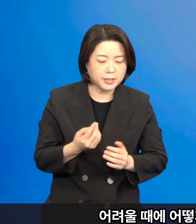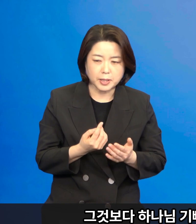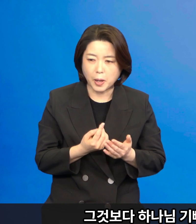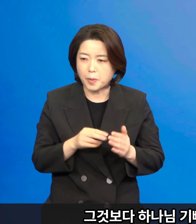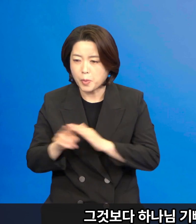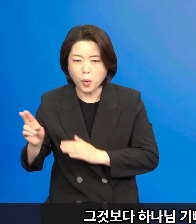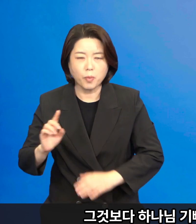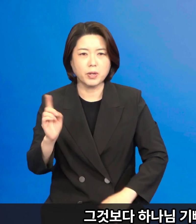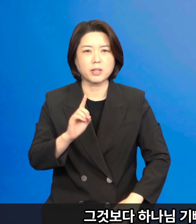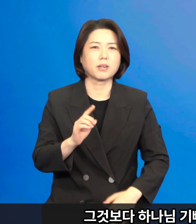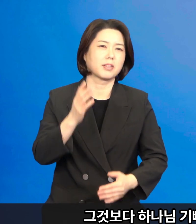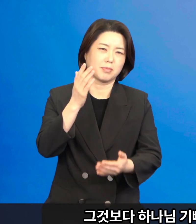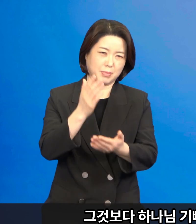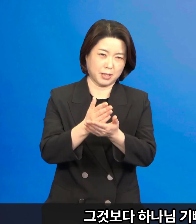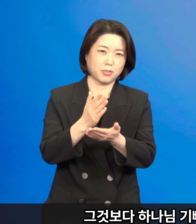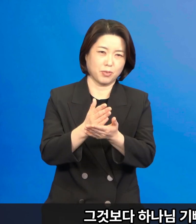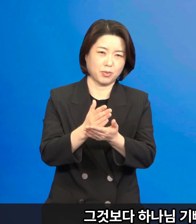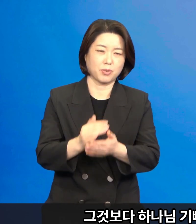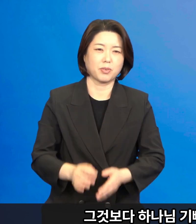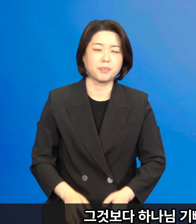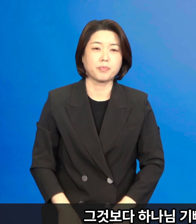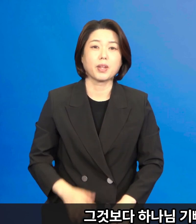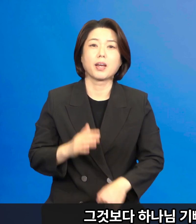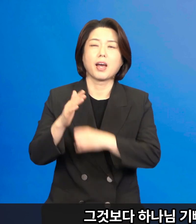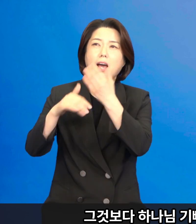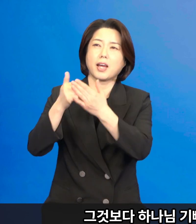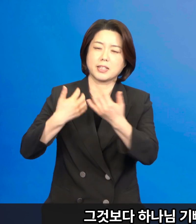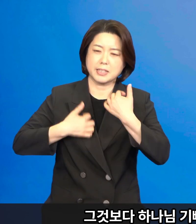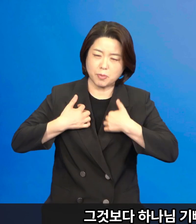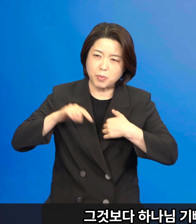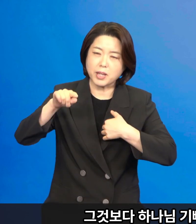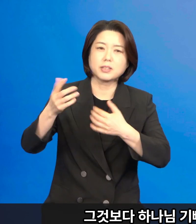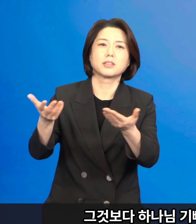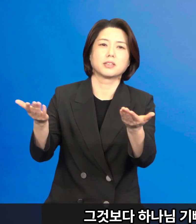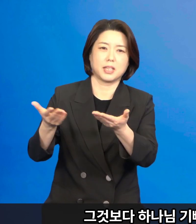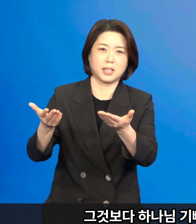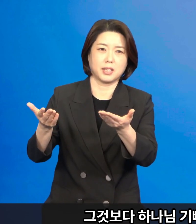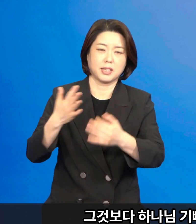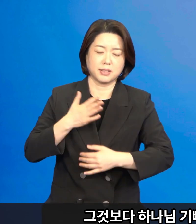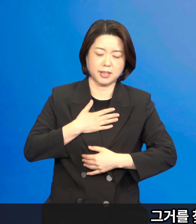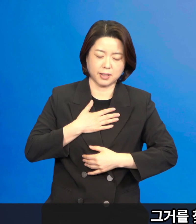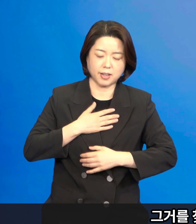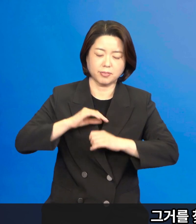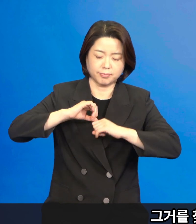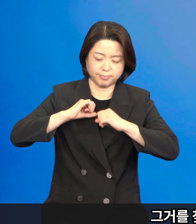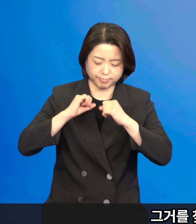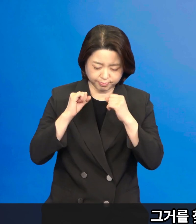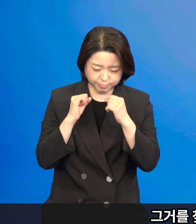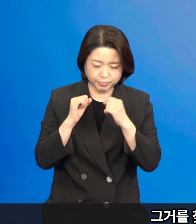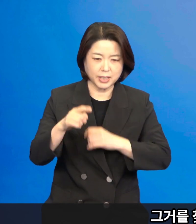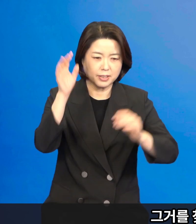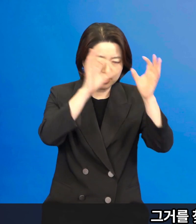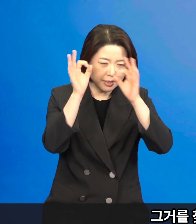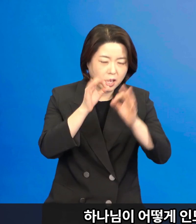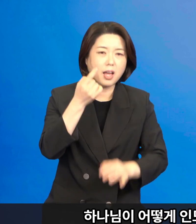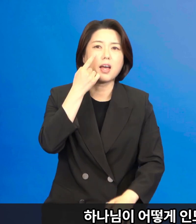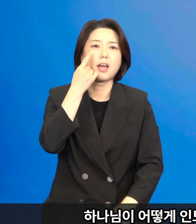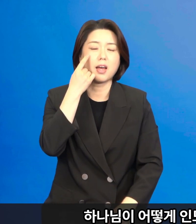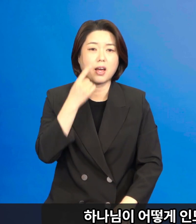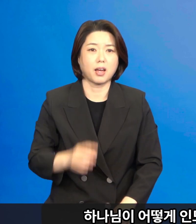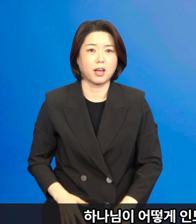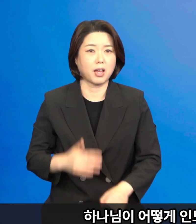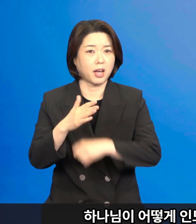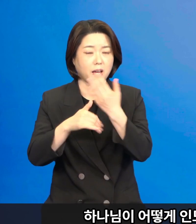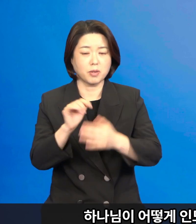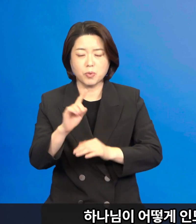빠져나갈까? 그것보다 하나님 기뻐하신 일을 제가 행하겠습니다. 그거를 찾고 한번 해보시면 하나님이